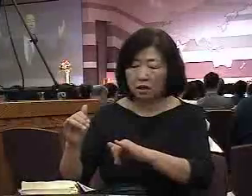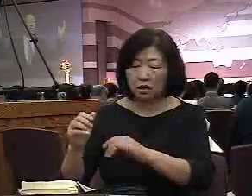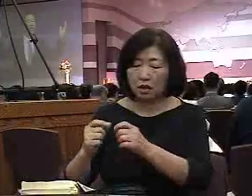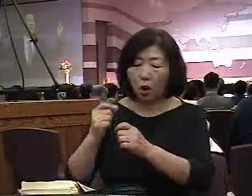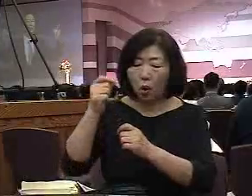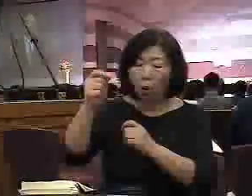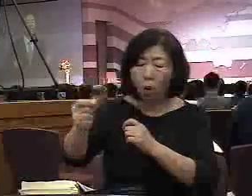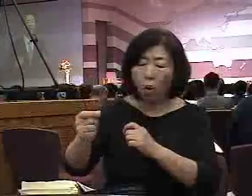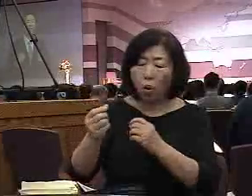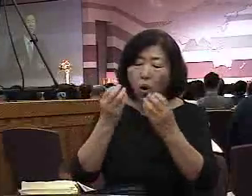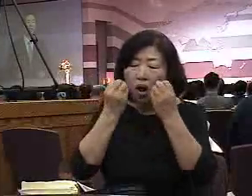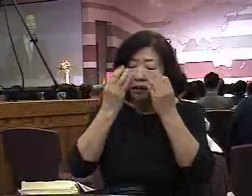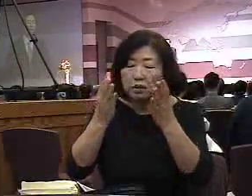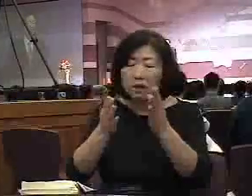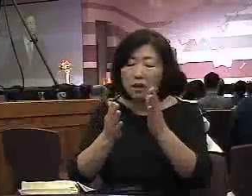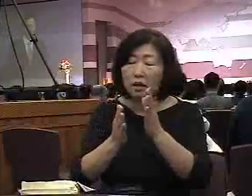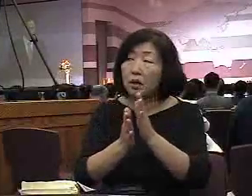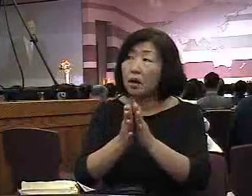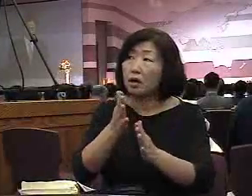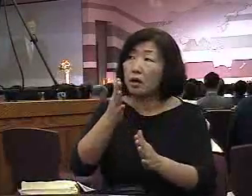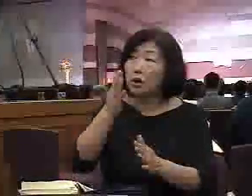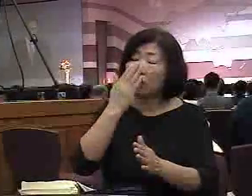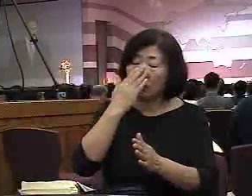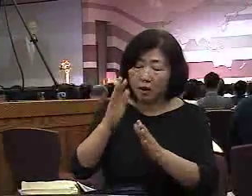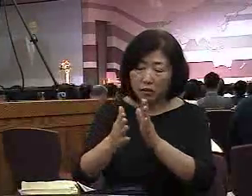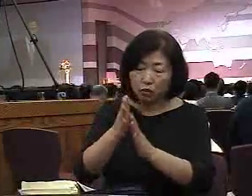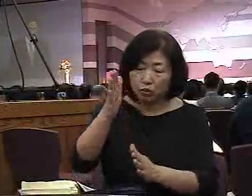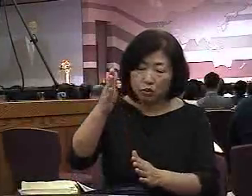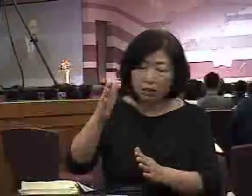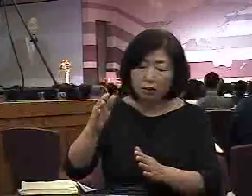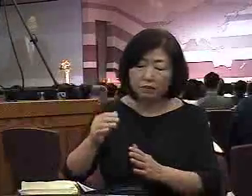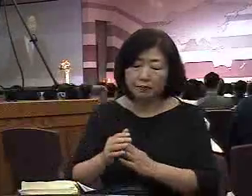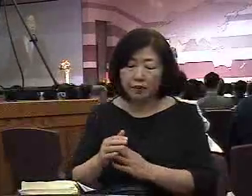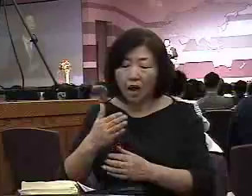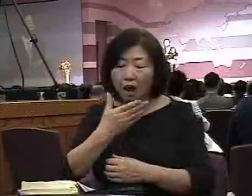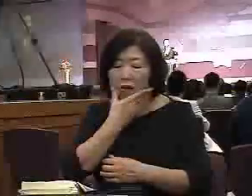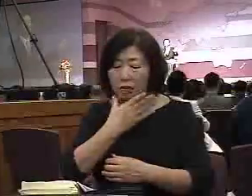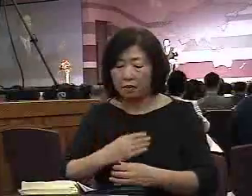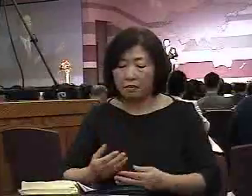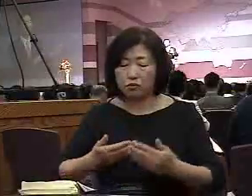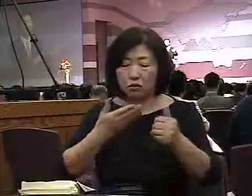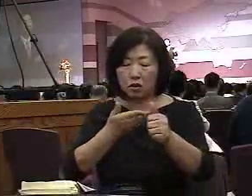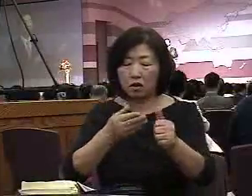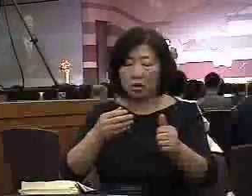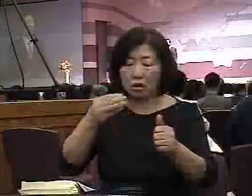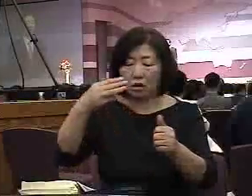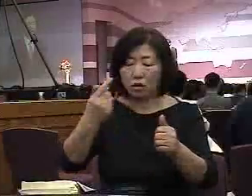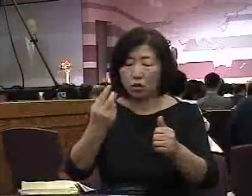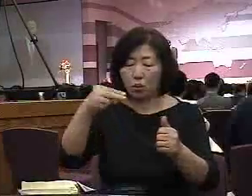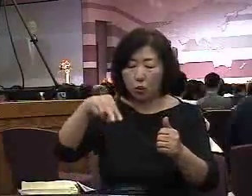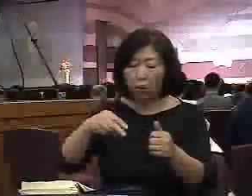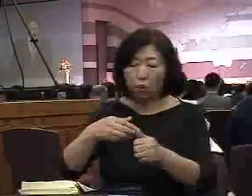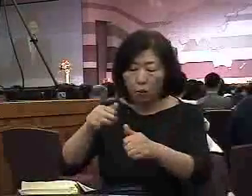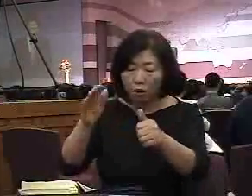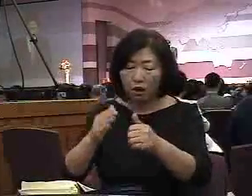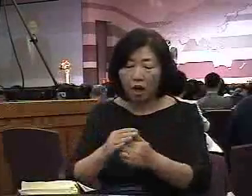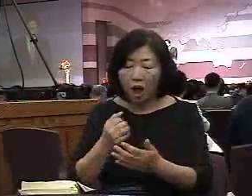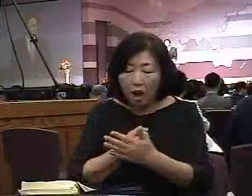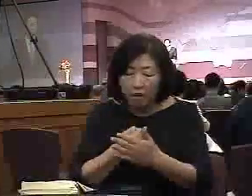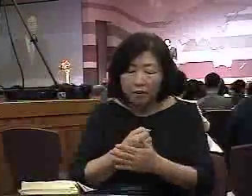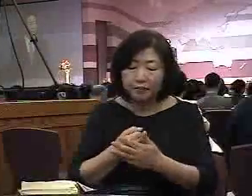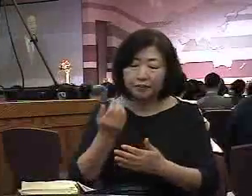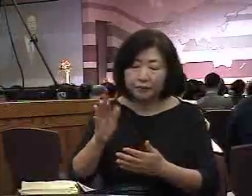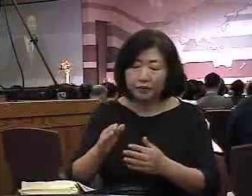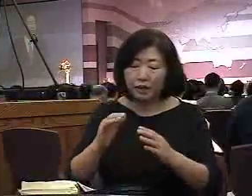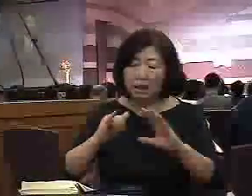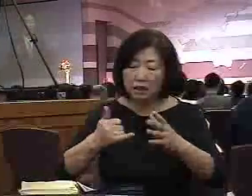도성 새 예루살렘을 하나님이 아브라함에게 주신다는 것입니다. 롯을 보냈습니다. 아쉽습니다. 그랬더니 세상이